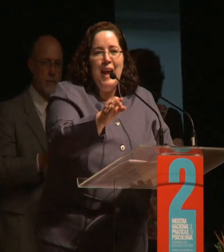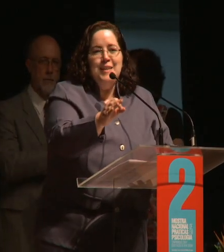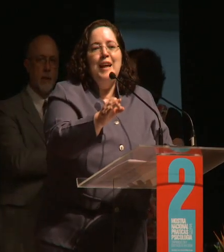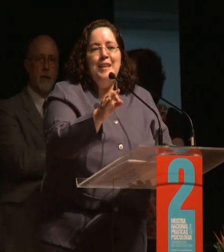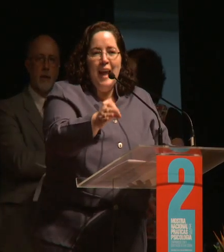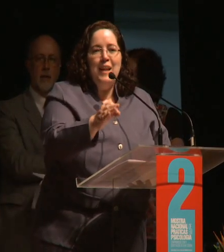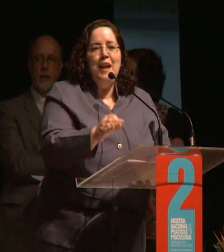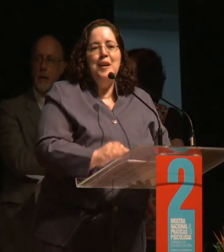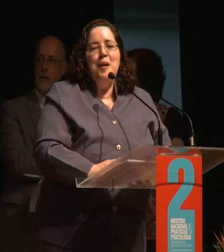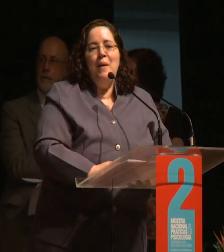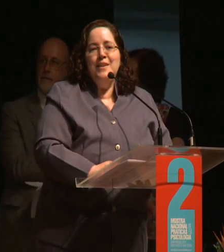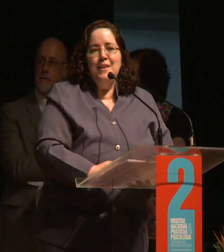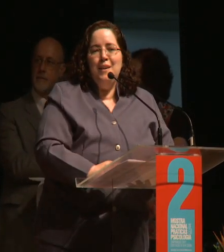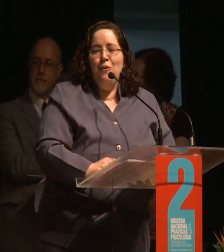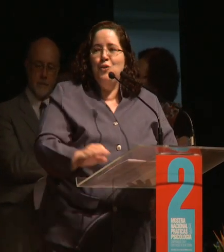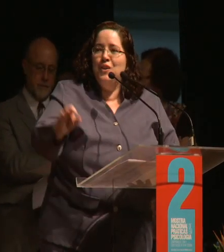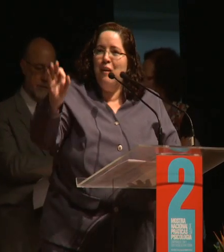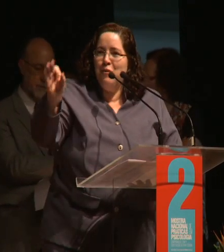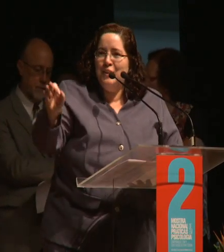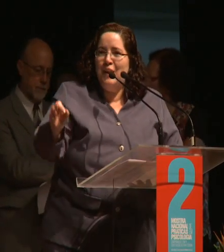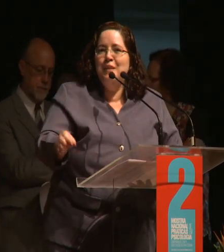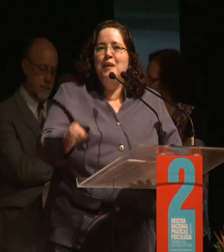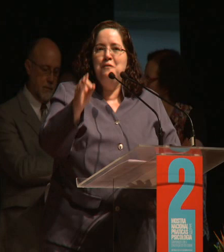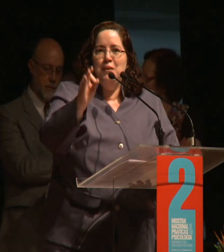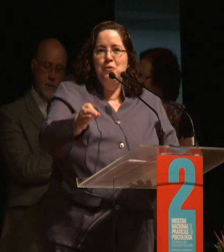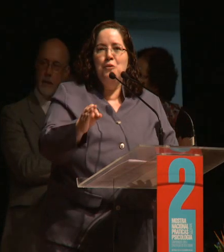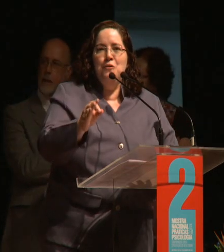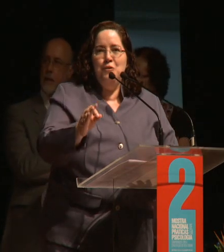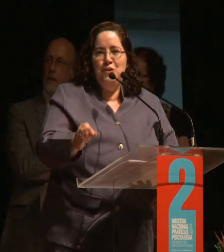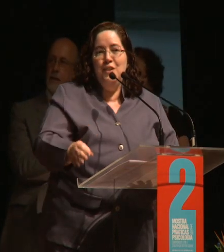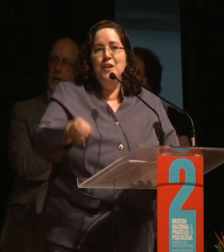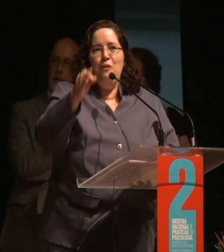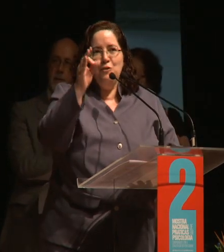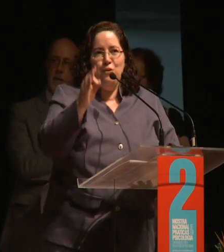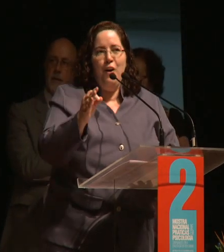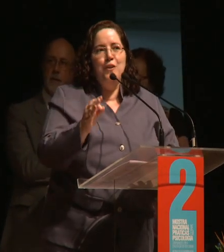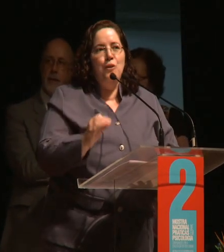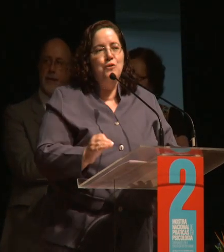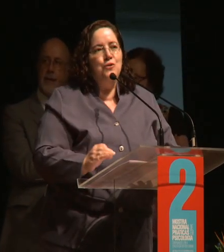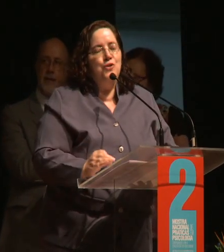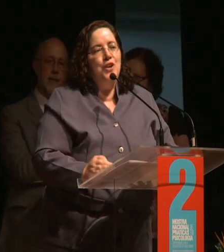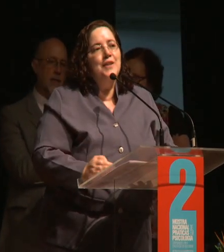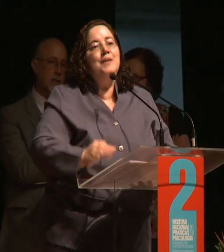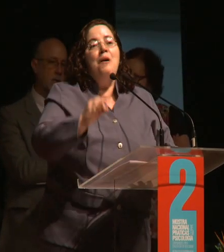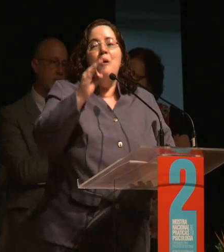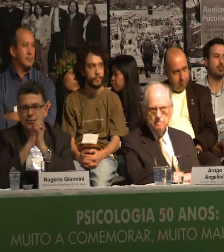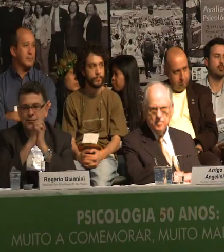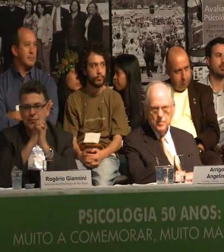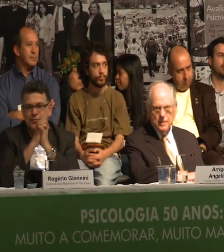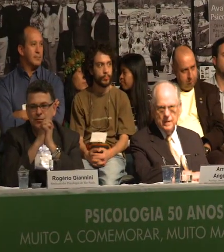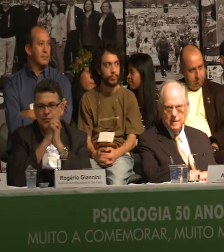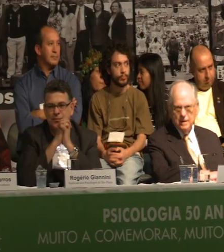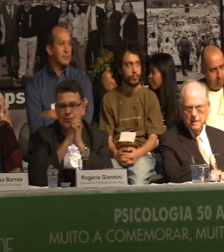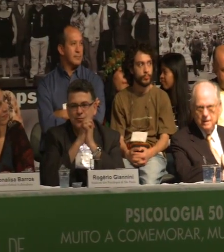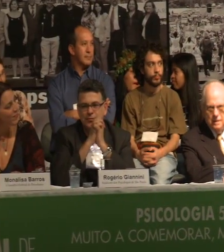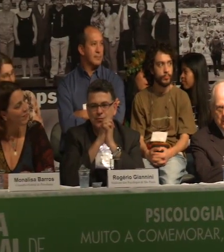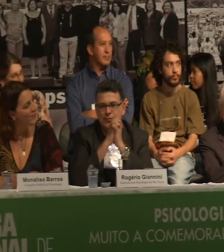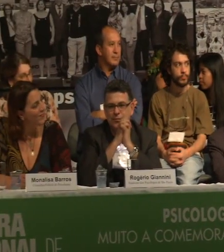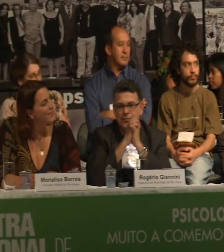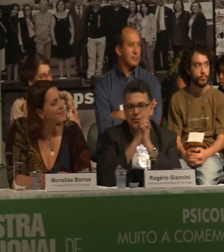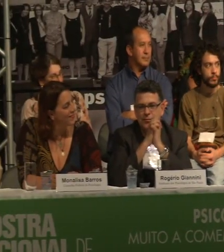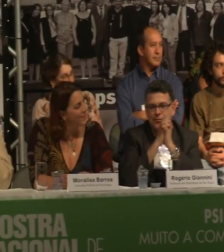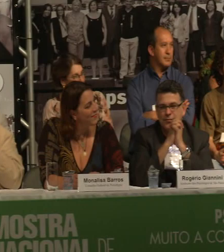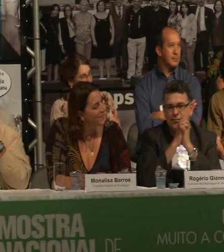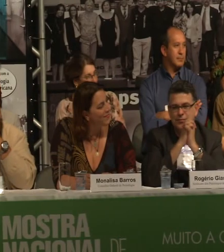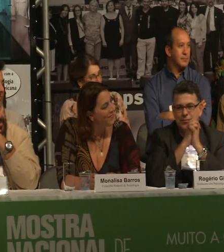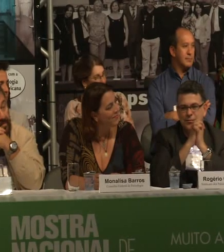tem essa tenda que debate a saúde e tem vocês que faz todos os dias, que constroem todos os dias, muitas contendas.